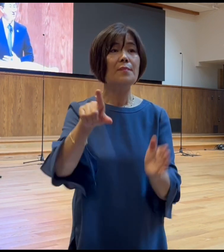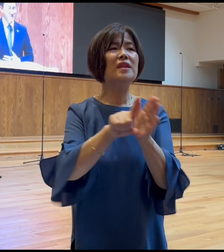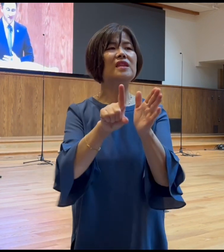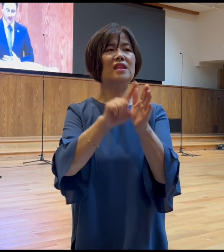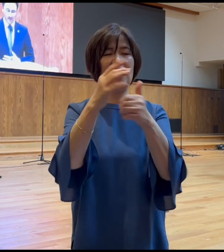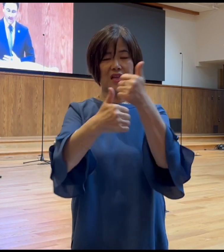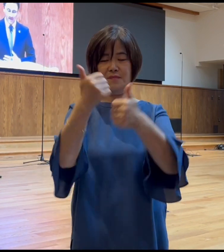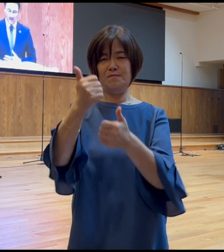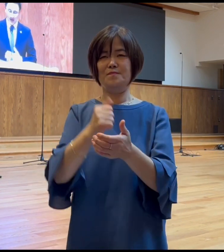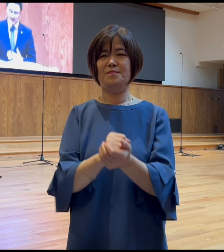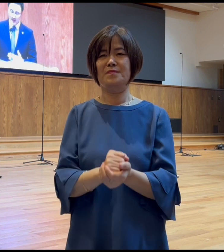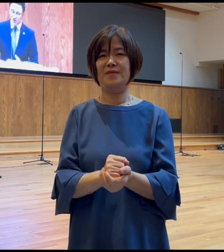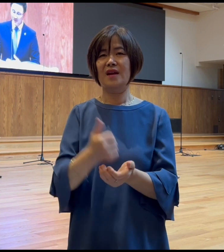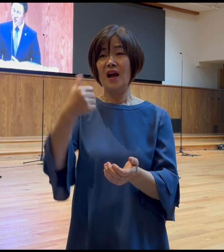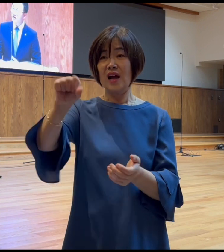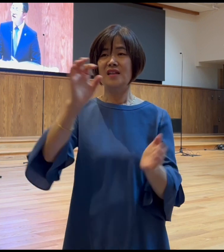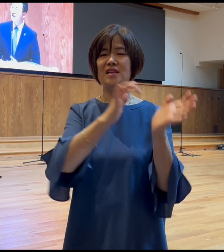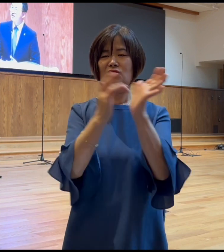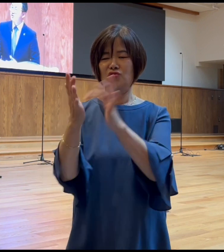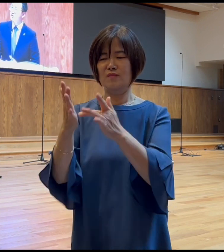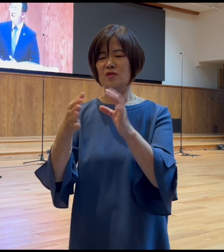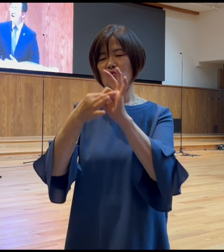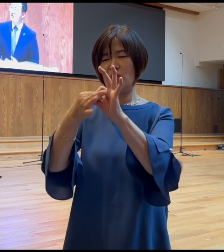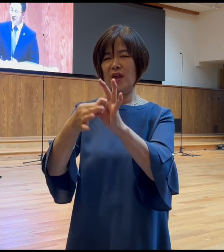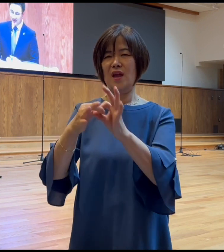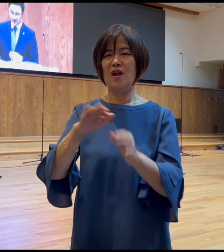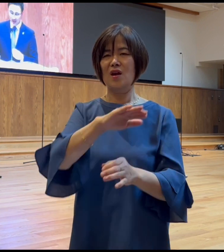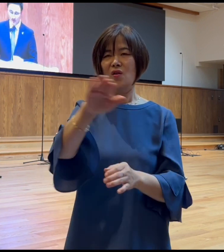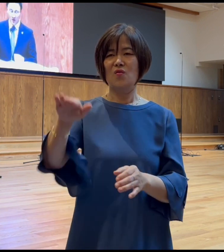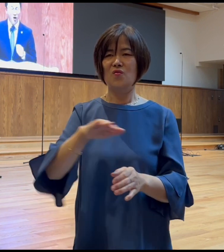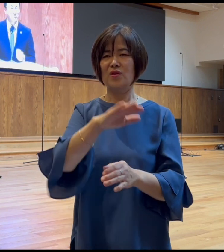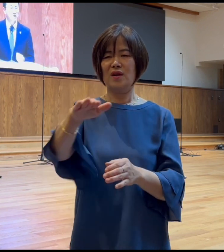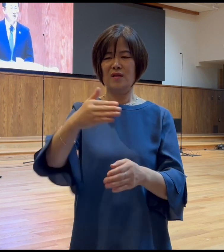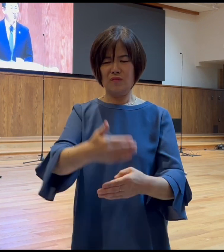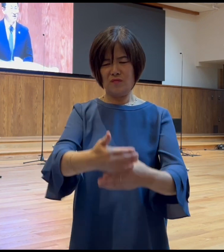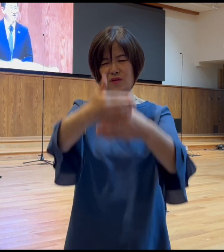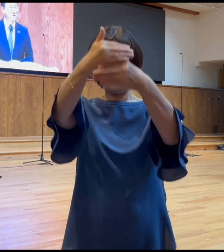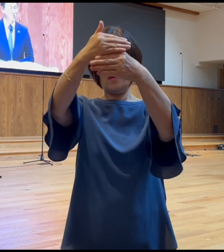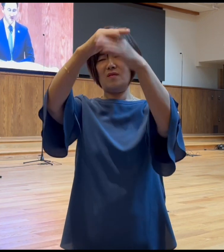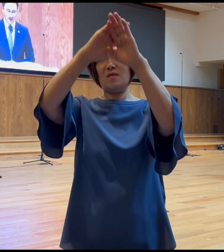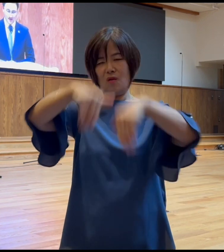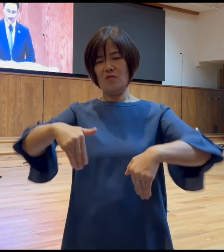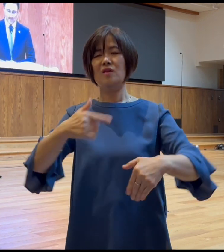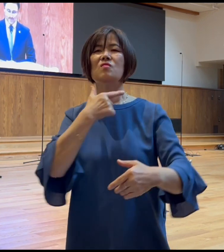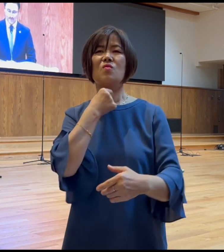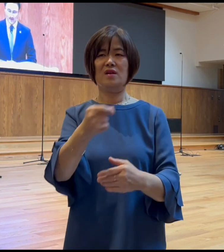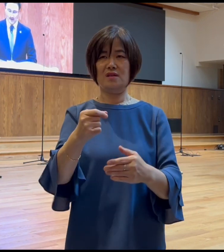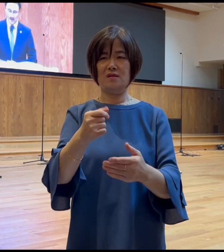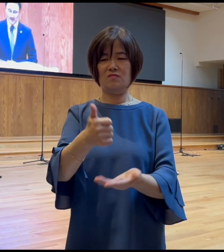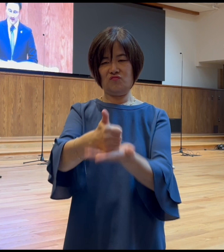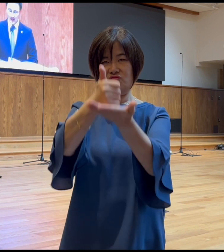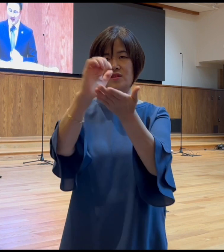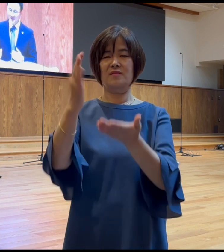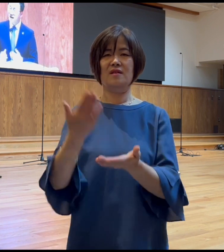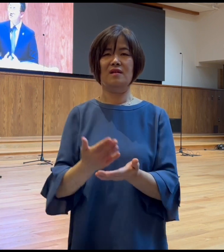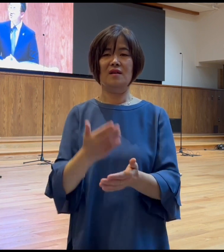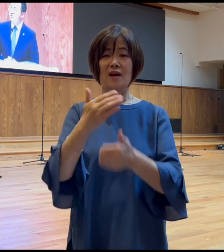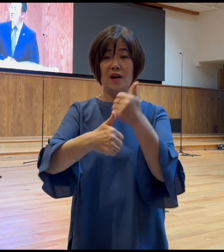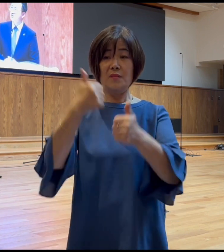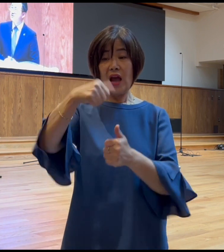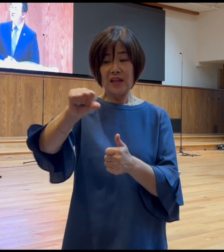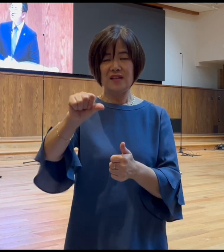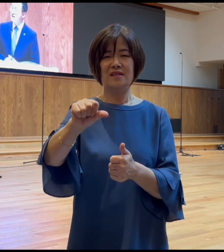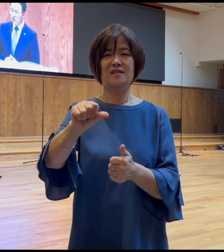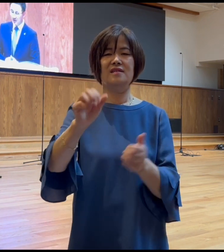하나님은 아들 예수님을 통해 우리와 막혀있는 담을 허물기를 원하시는 분입니다. 하나님의